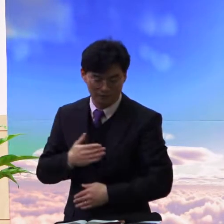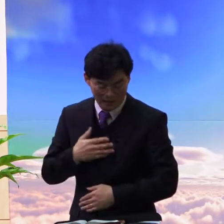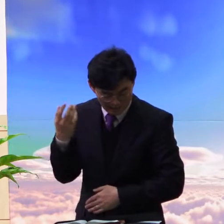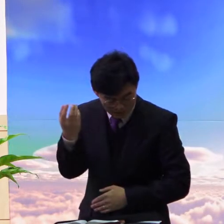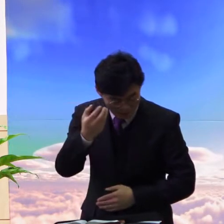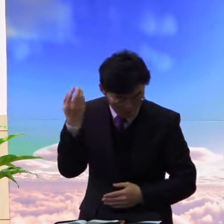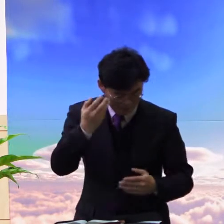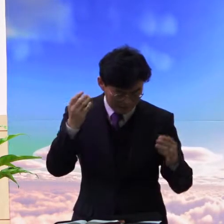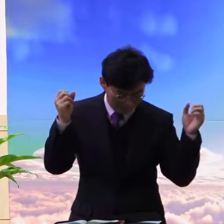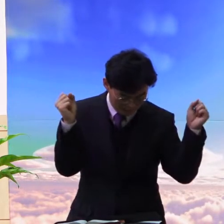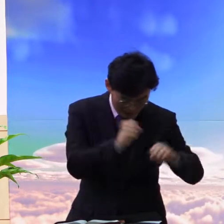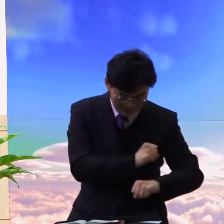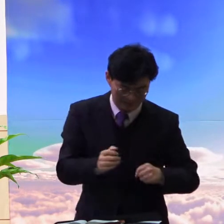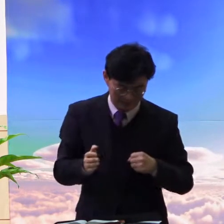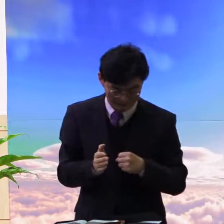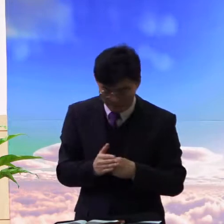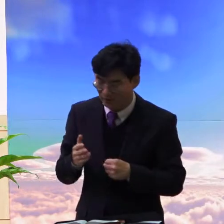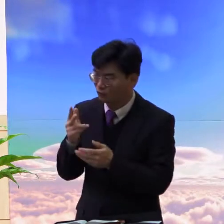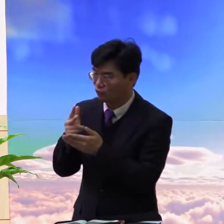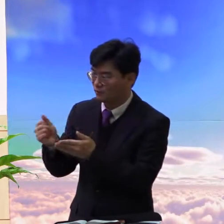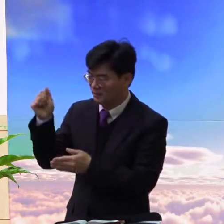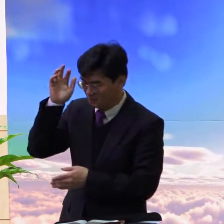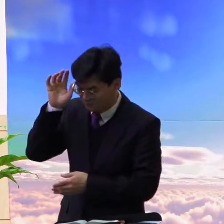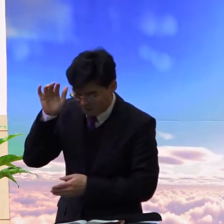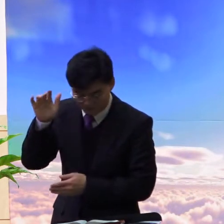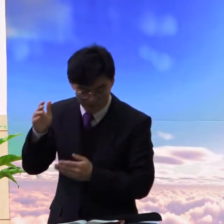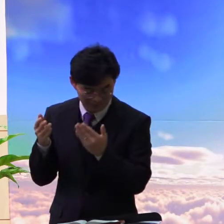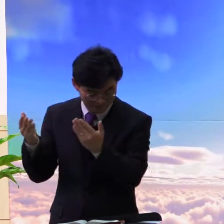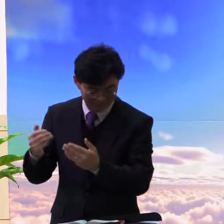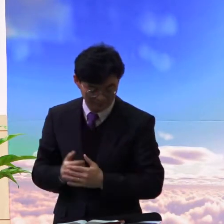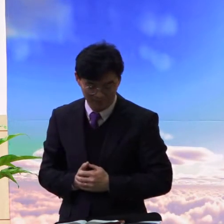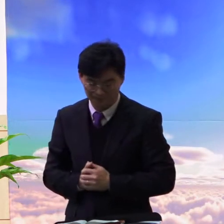땅같이 주님을 사모하나이다.